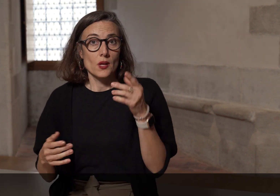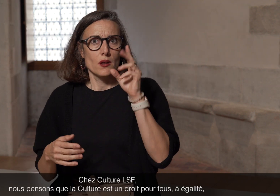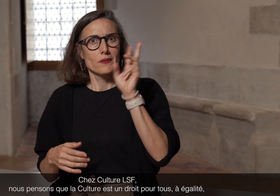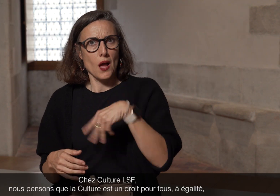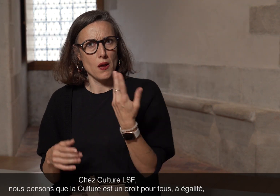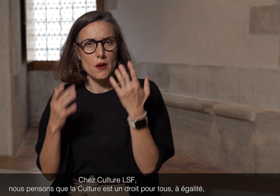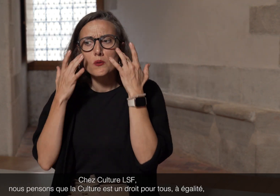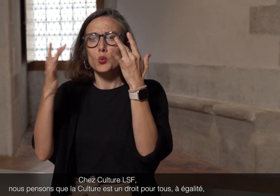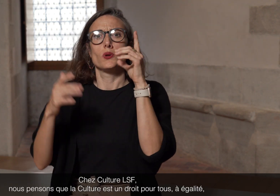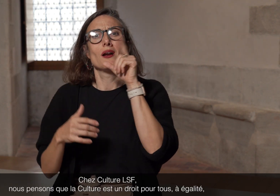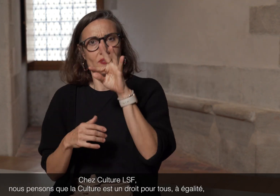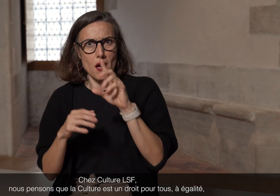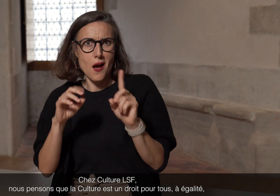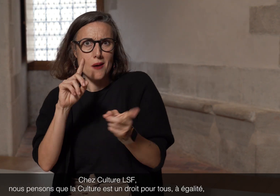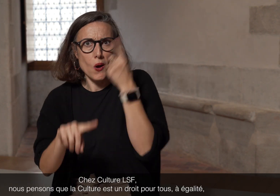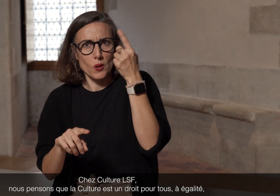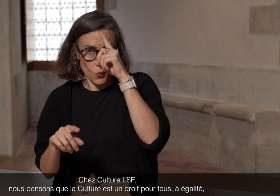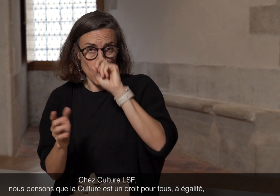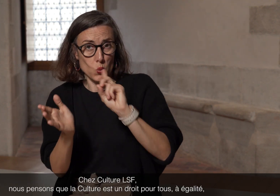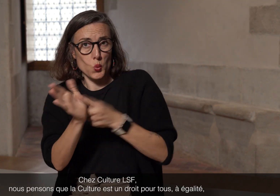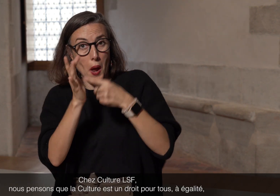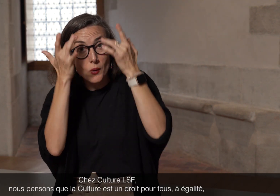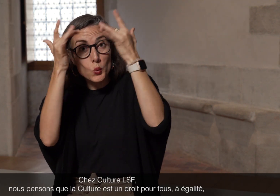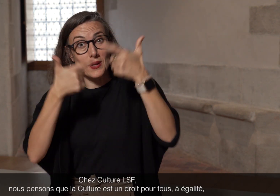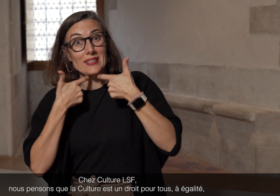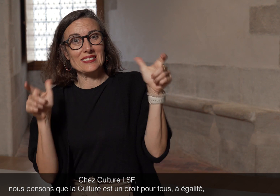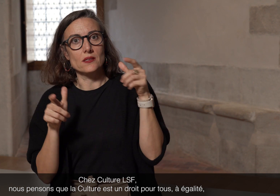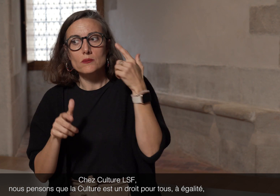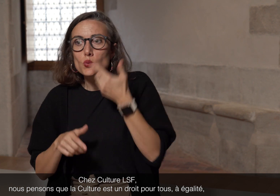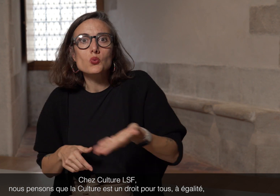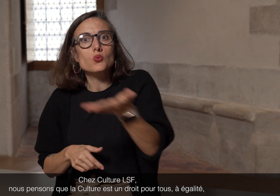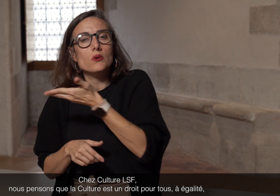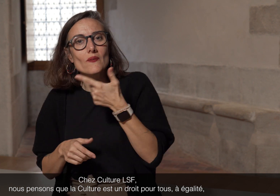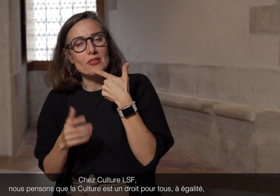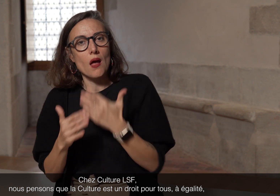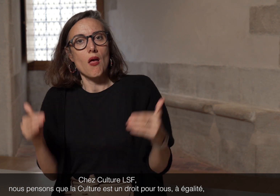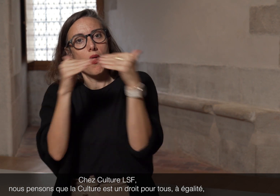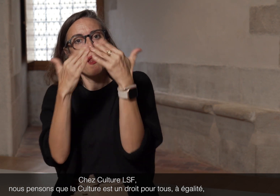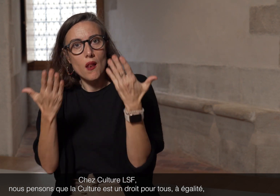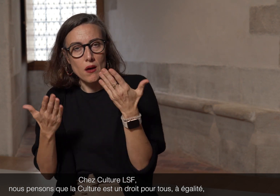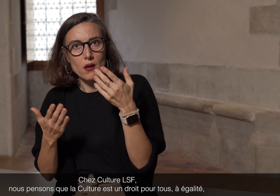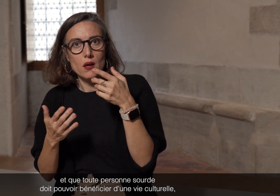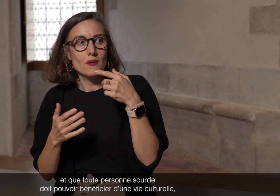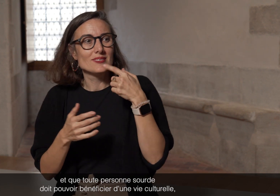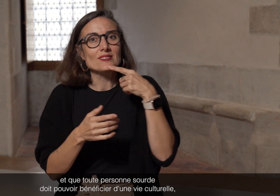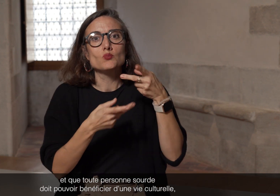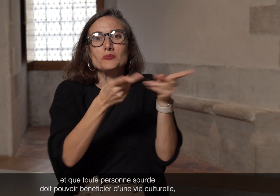Chez Culture LSF, nous pensons que la culture est un droit pour tous, à égalité, et que toute personne